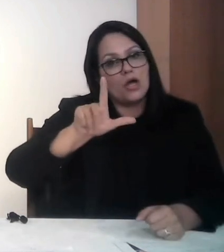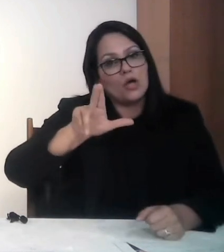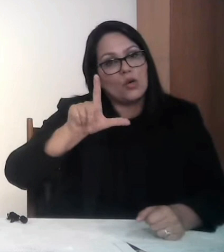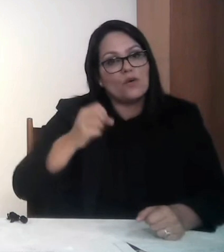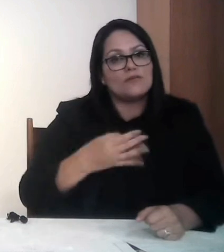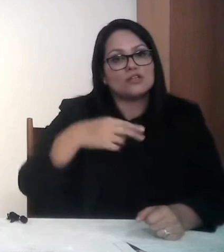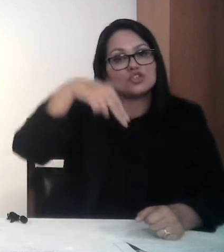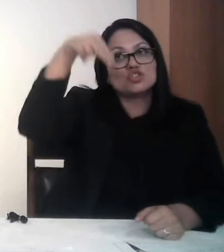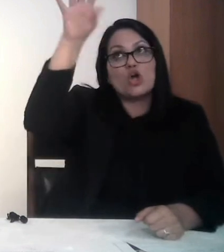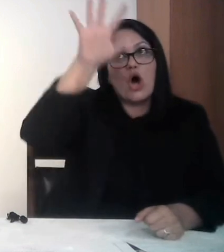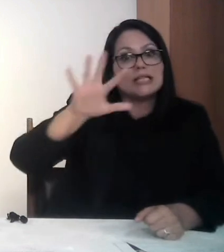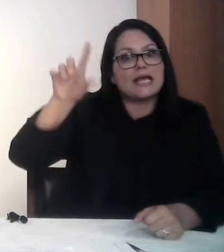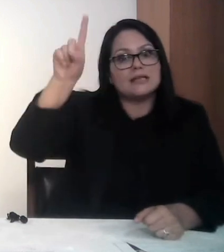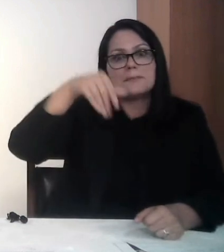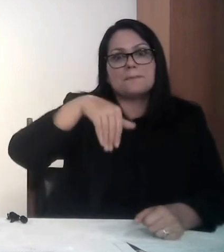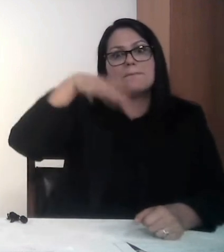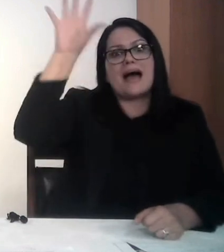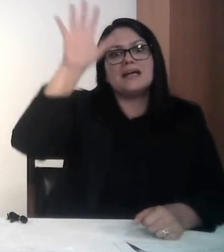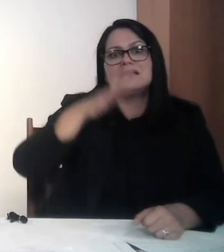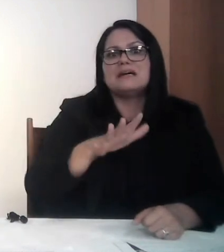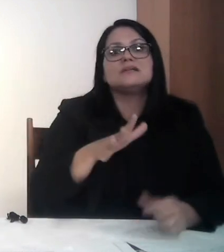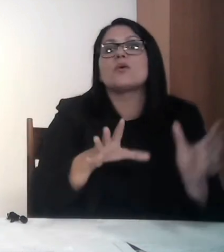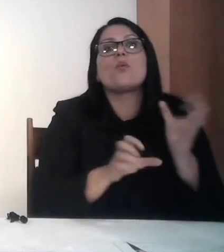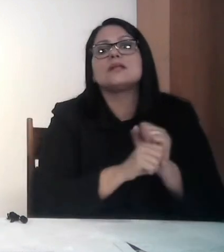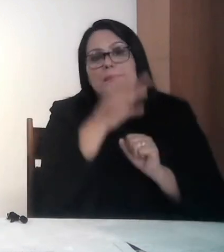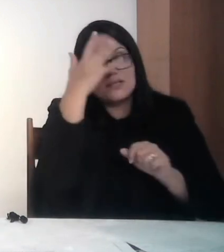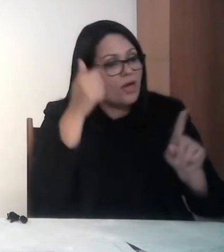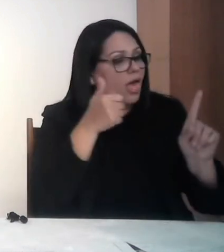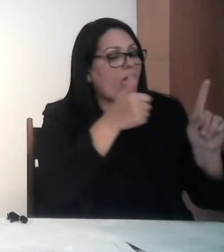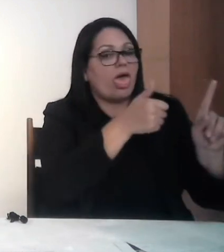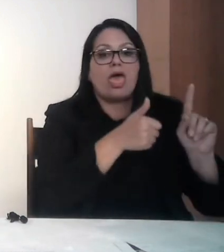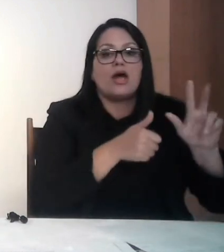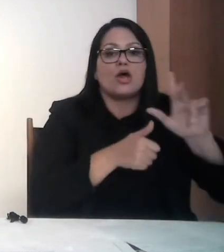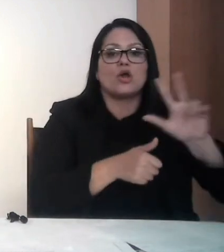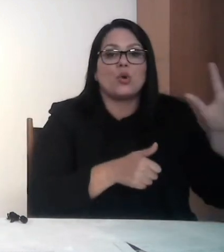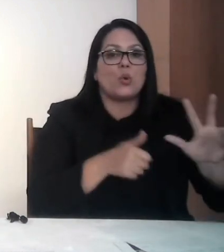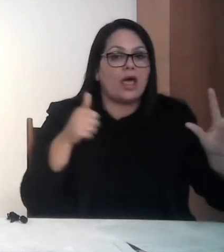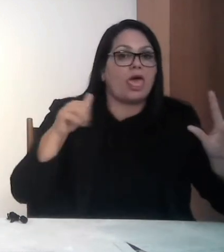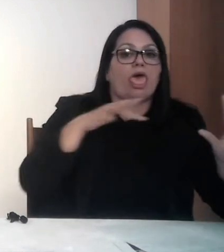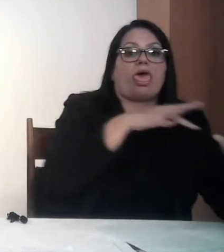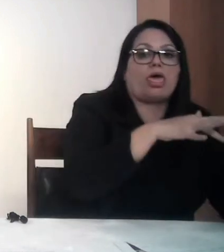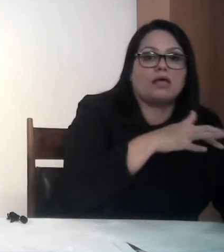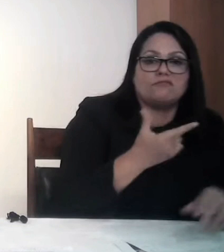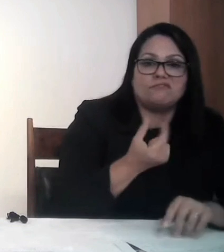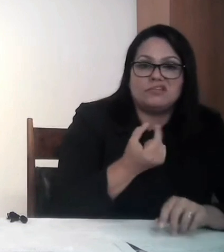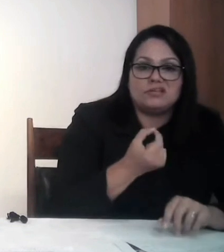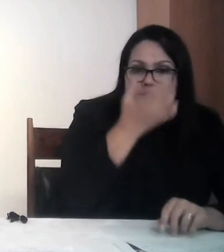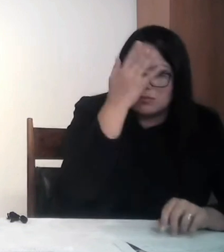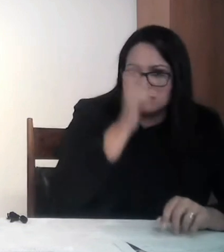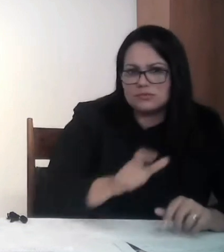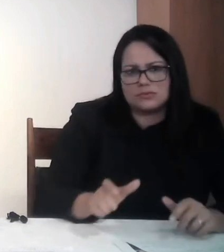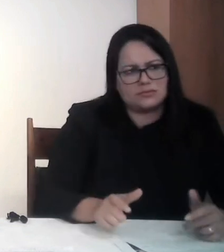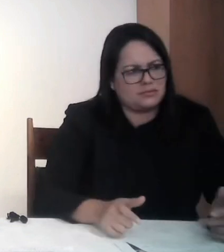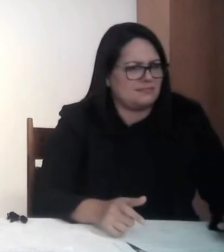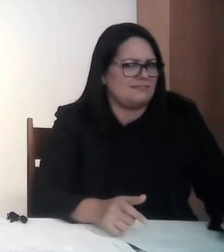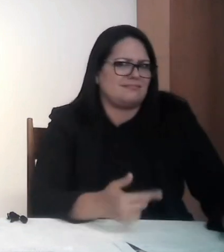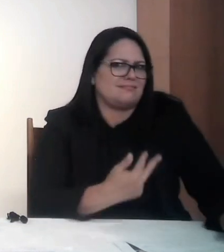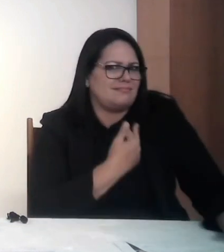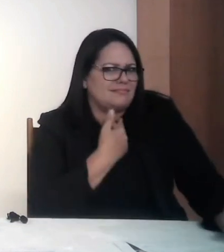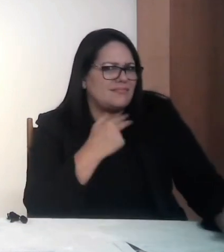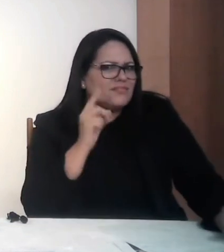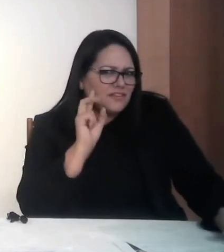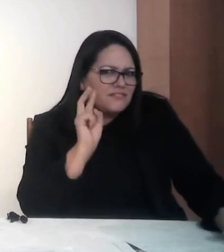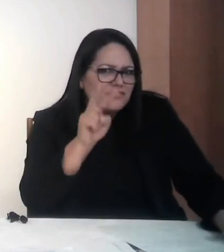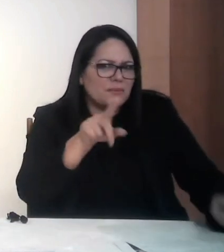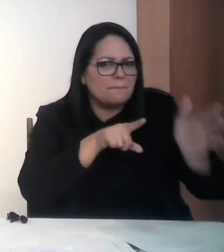acho que o evento que mais juntou gente não tinha mais que 20 pessoas esperando ele. Então não é possível o Datafolha